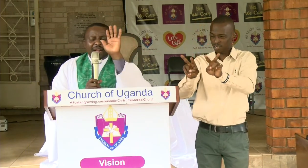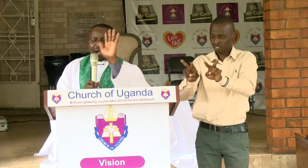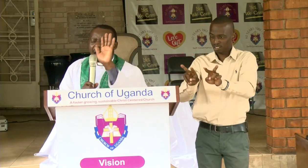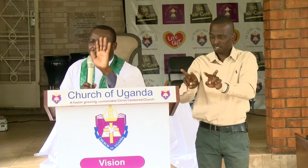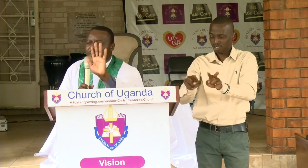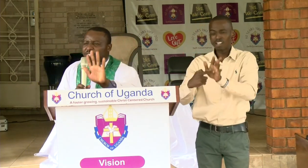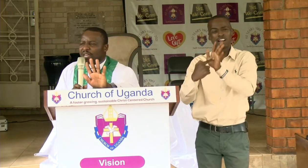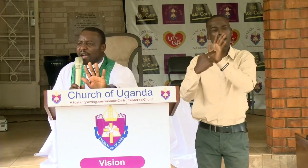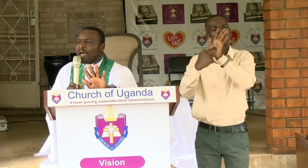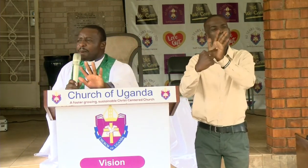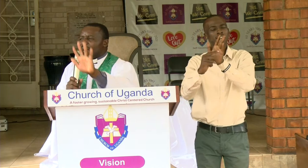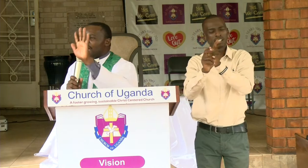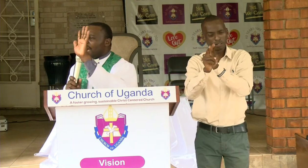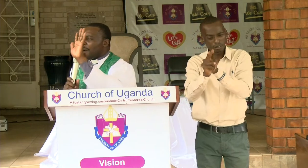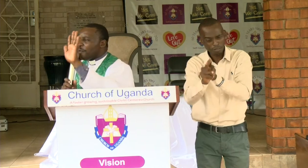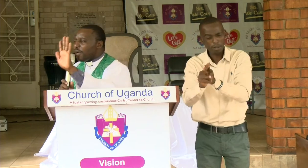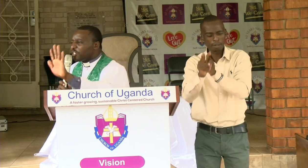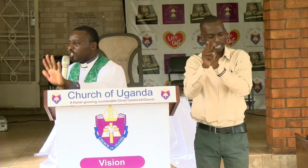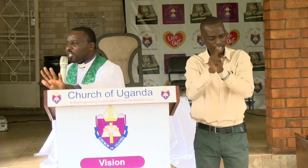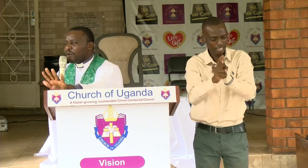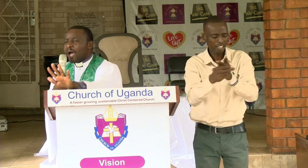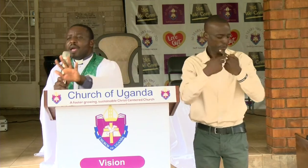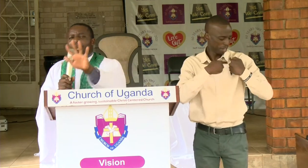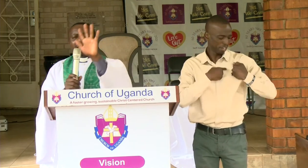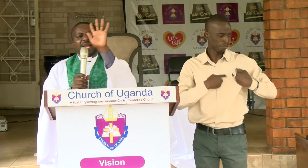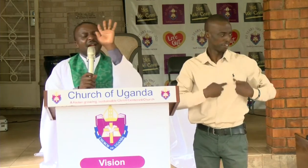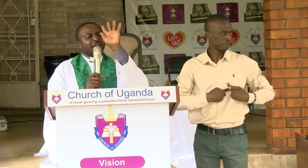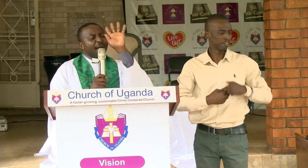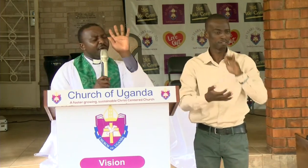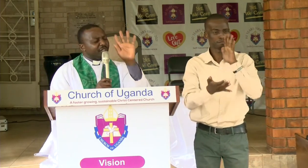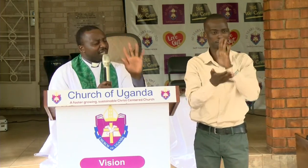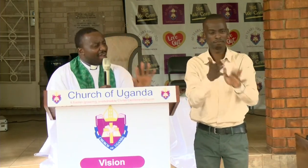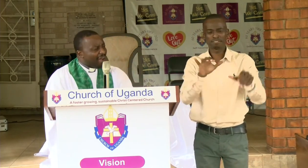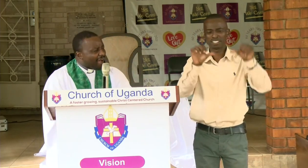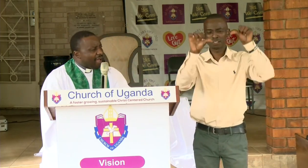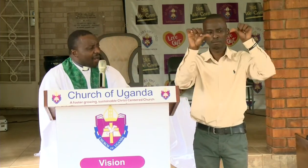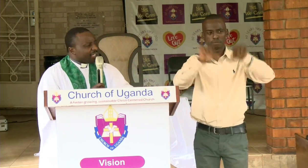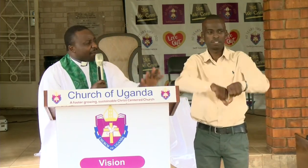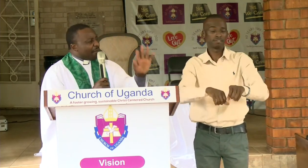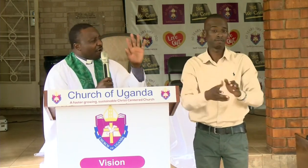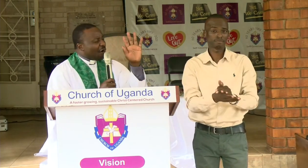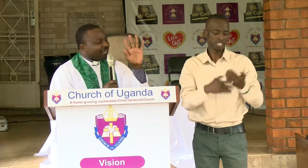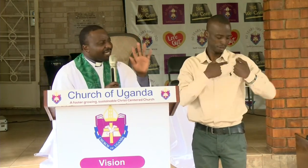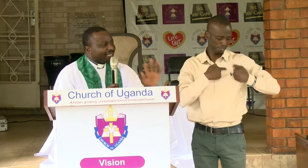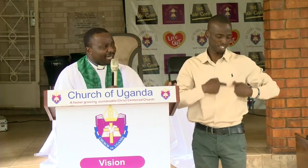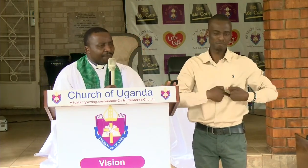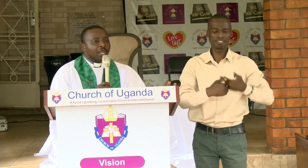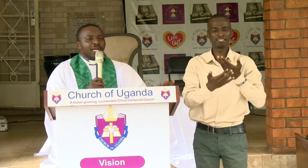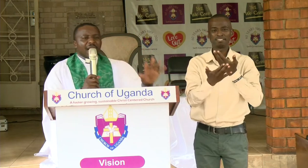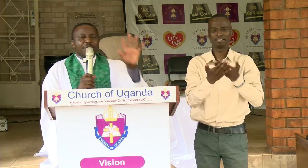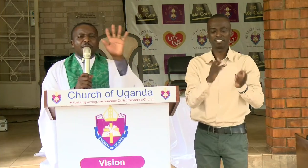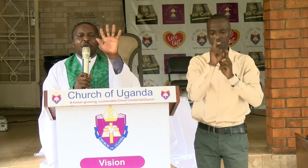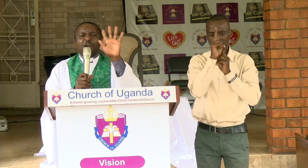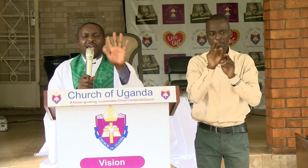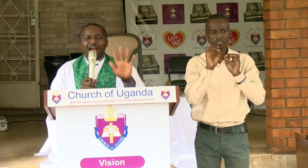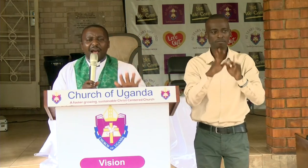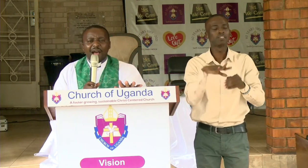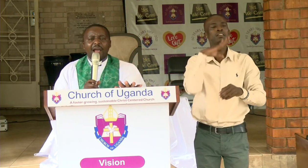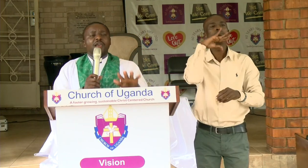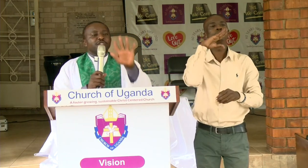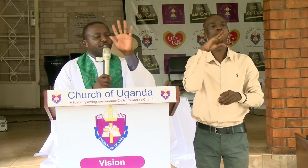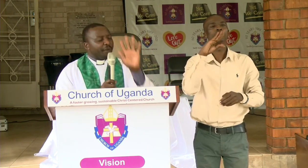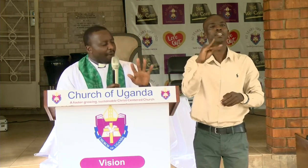nga balaganga abamutya balaganga abamuwa ekitiibwa naye nga tebamutya nga tebamugondedde nga bye